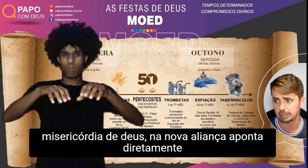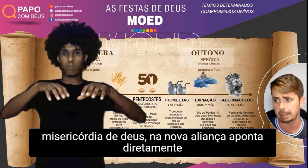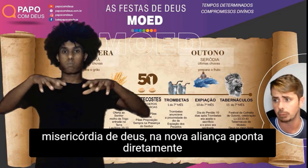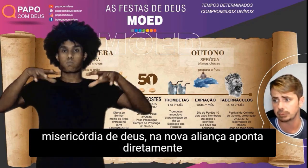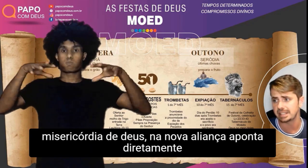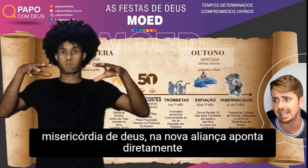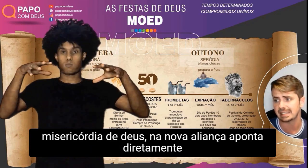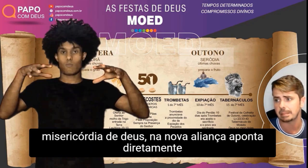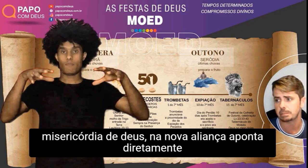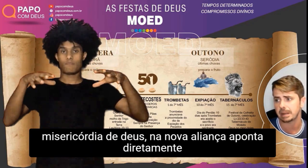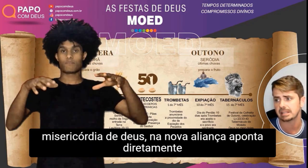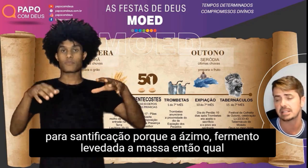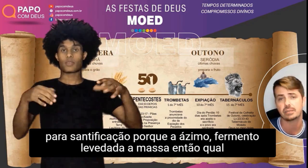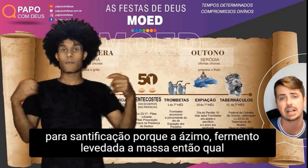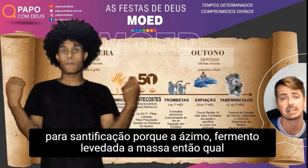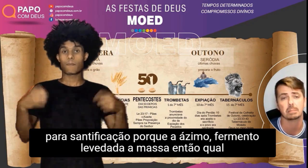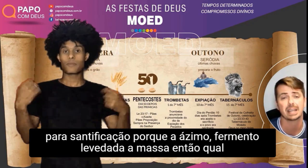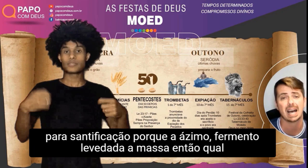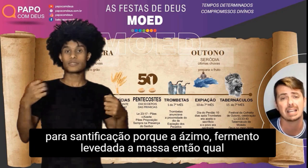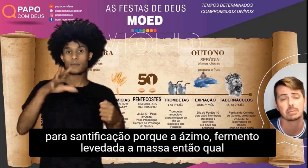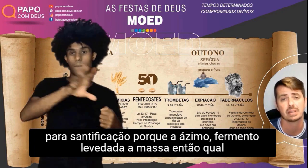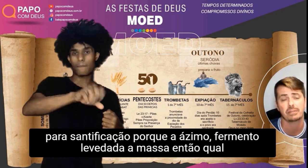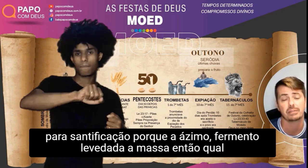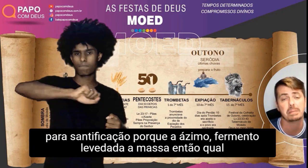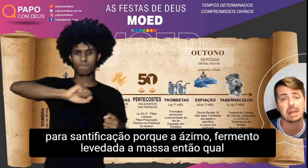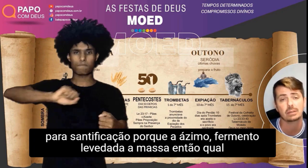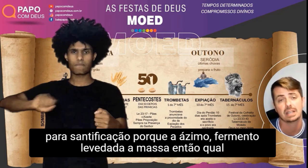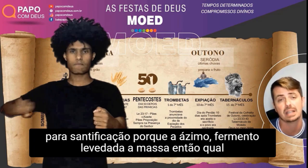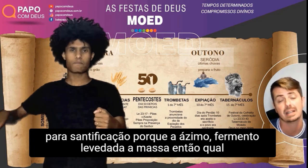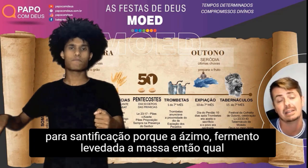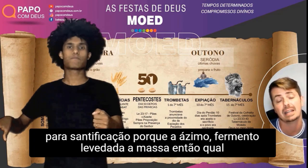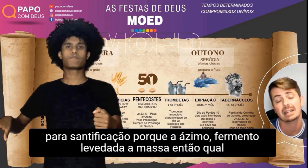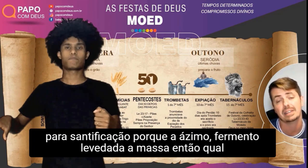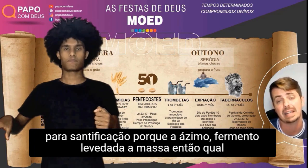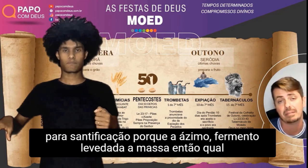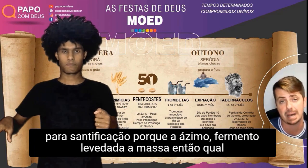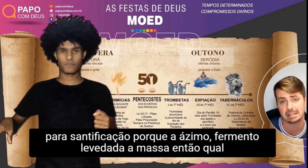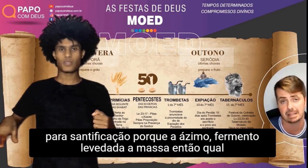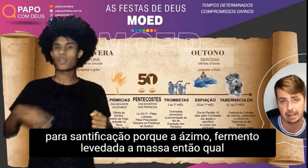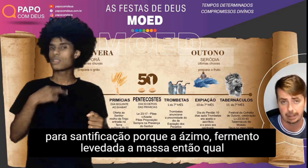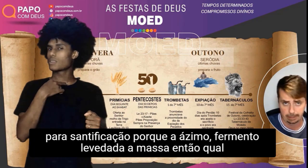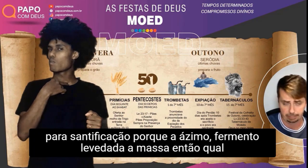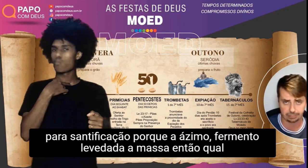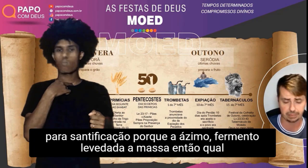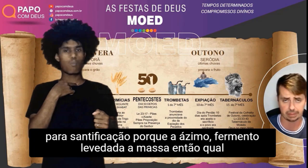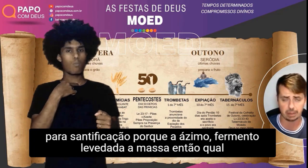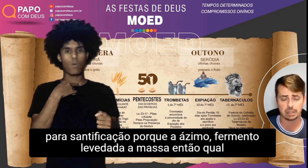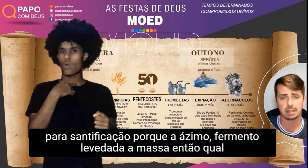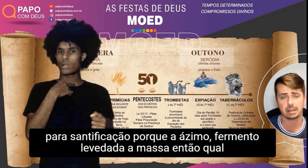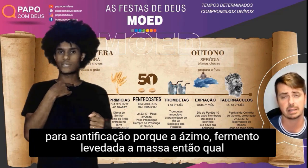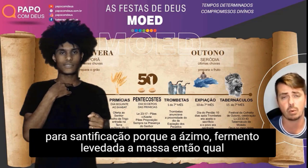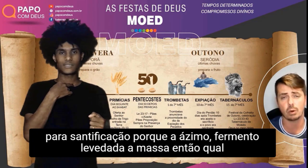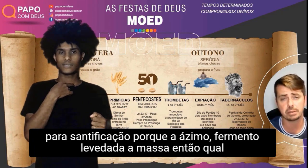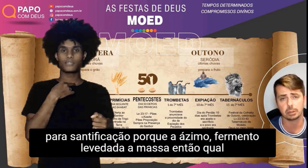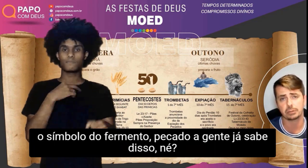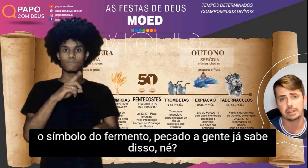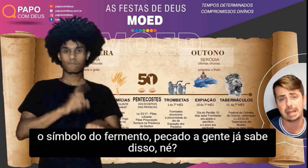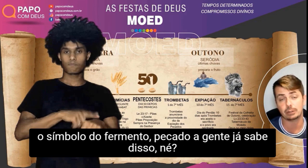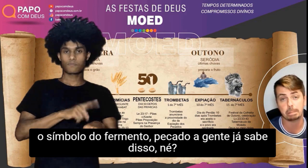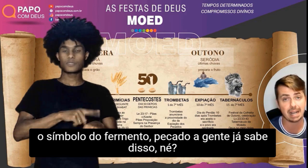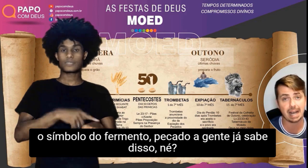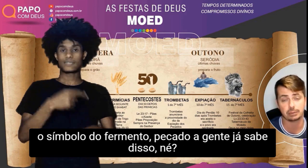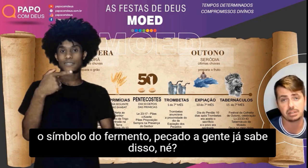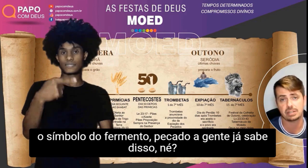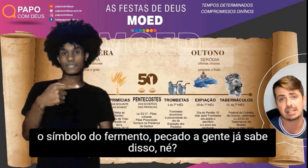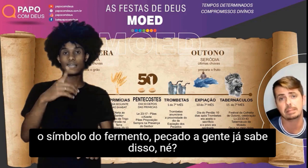aliança, aponta diretamente para a santificação, porque asmos é fermento, ele levedava a massa. Então, qual é o símbolo do